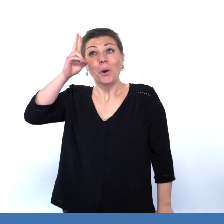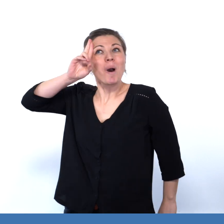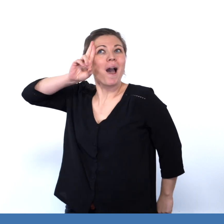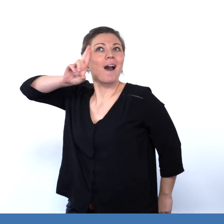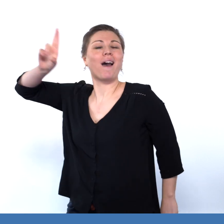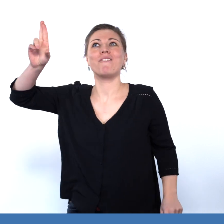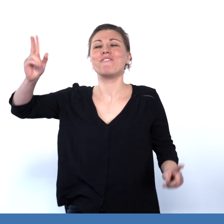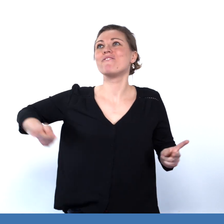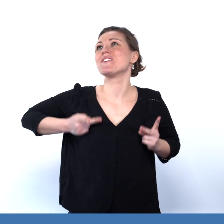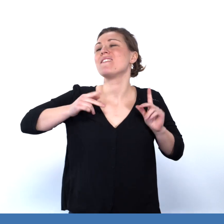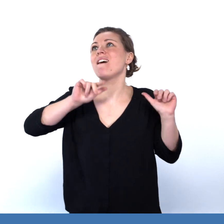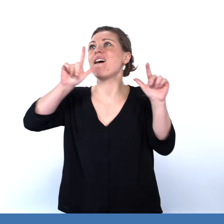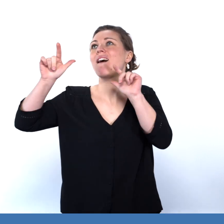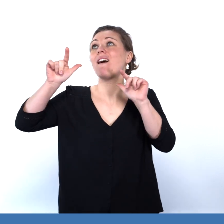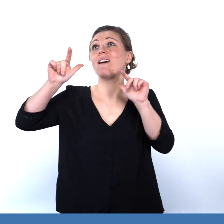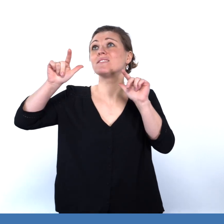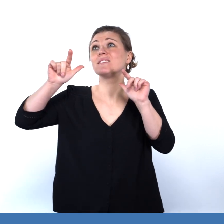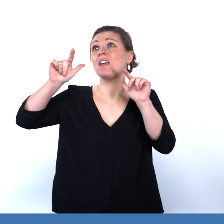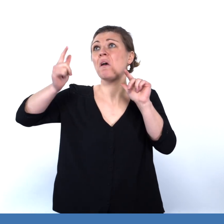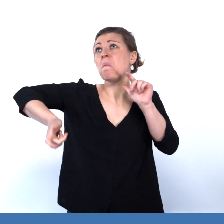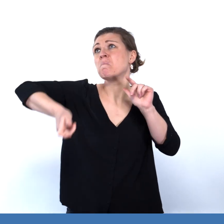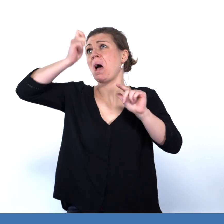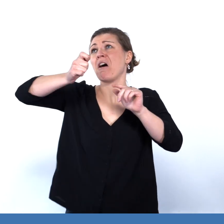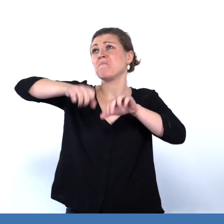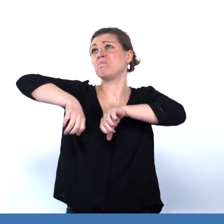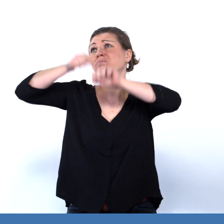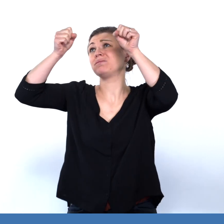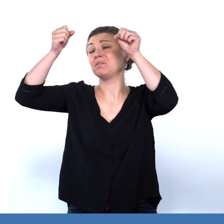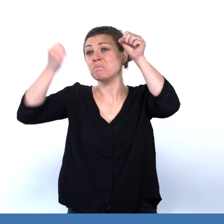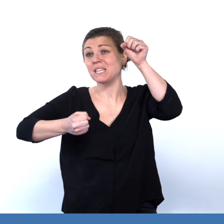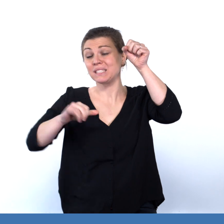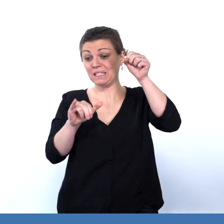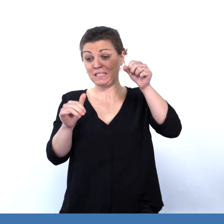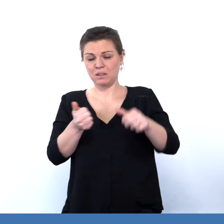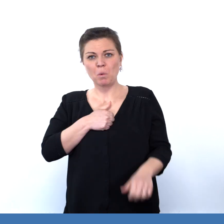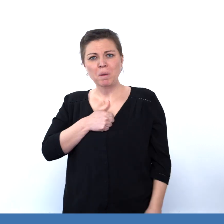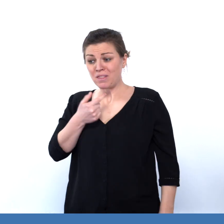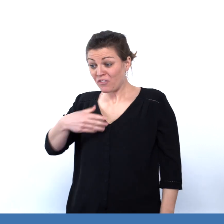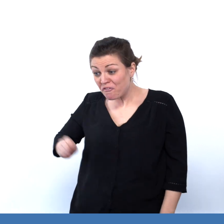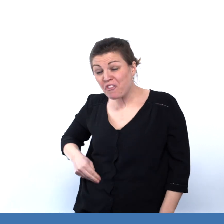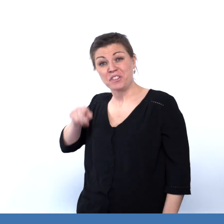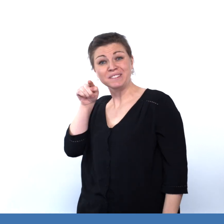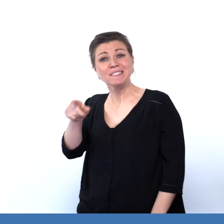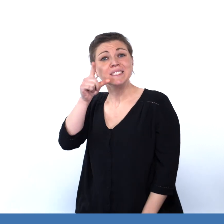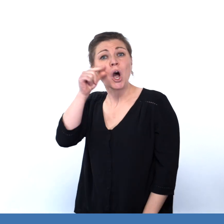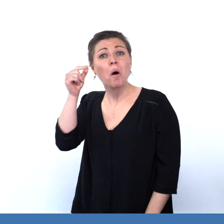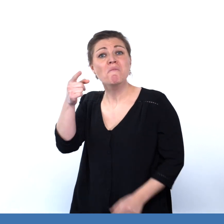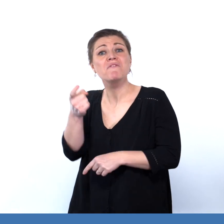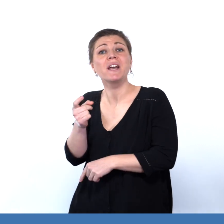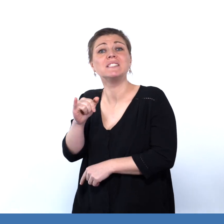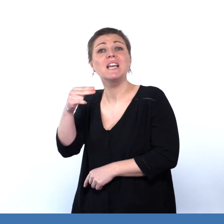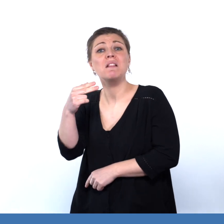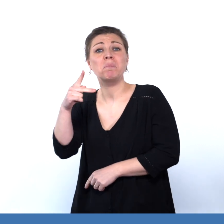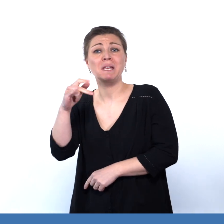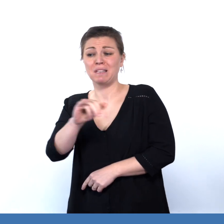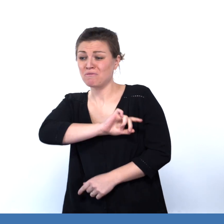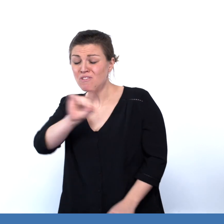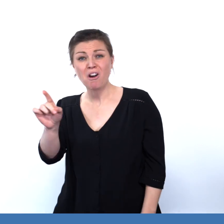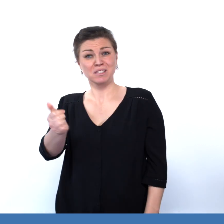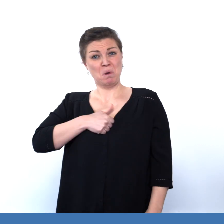nous. Souvent, on jette la faute sur les uns, sur les autres. C'était pas la faute de cet homme de l'INPI, c'était moi. C'était ma faute, c'était ma responsabilité. J'aurais dû me